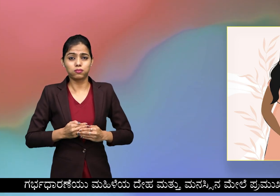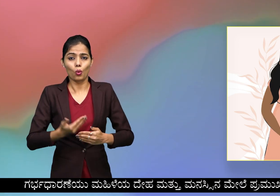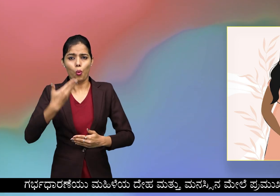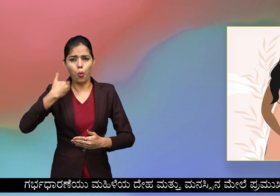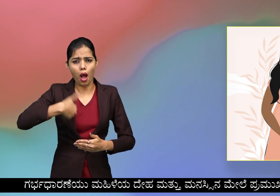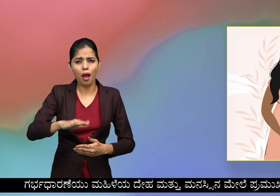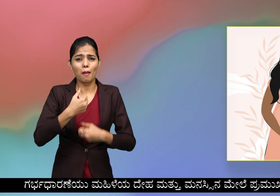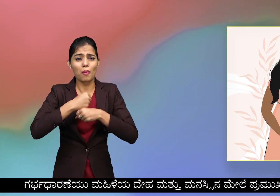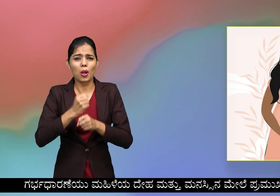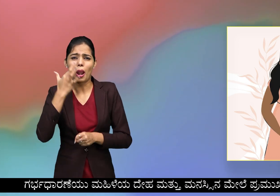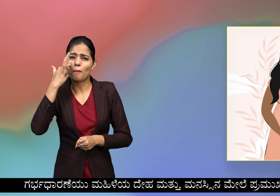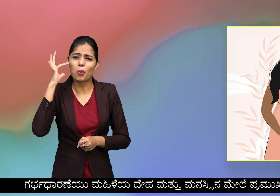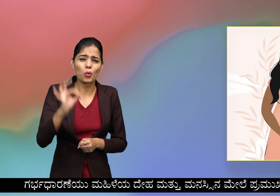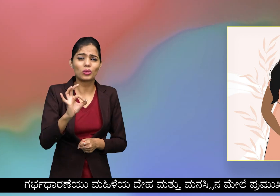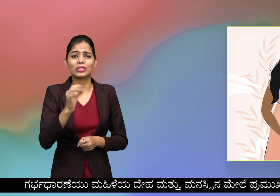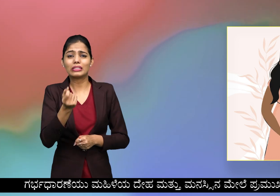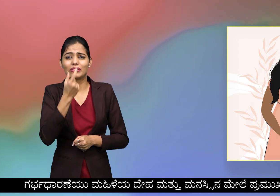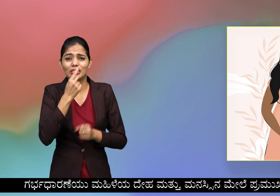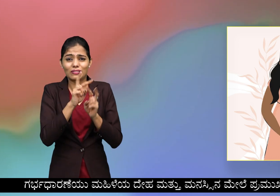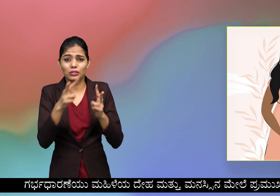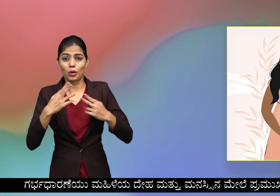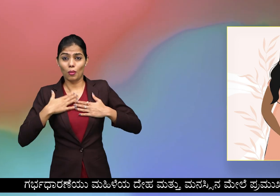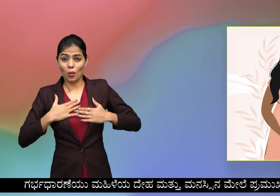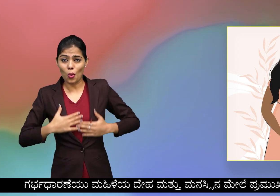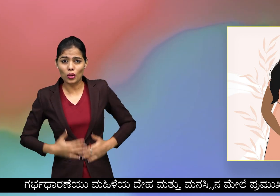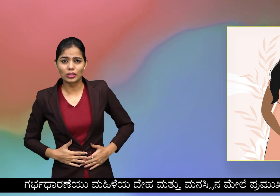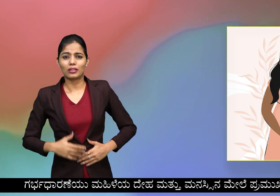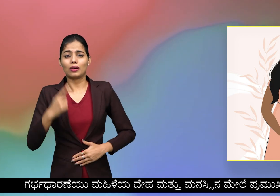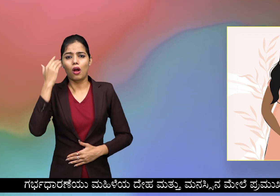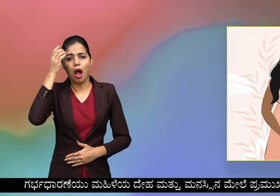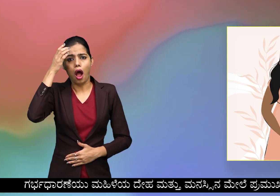ಗರ್ಭಧಾರಣೆಯು ಮಹಿಳೆಯ ದೇಹ ಮತ್ತು ಮನಸ್ಸಿನ ಮೇಲೆ ಪ್ರಮುಖ ಬೇಡಿಕೆಗಳನ್ನ ಮಾಡುತ್ತೆ.